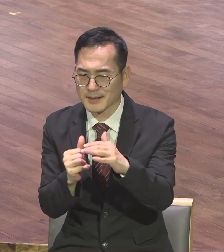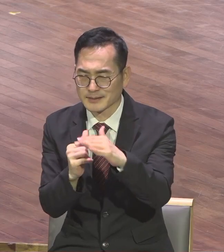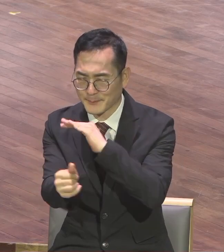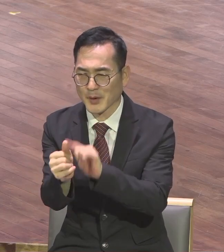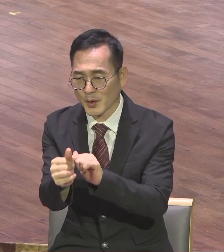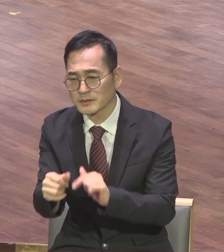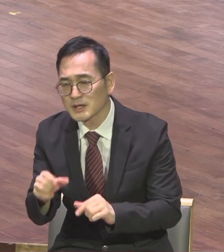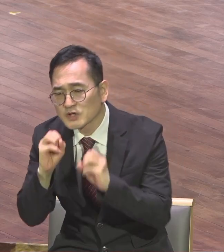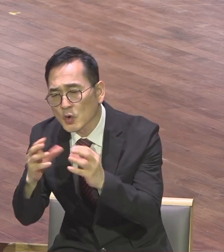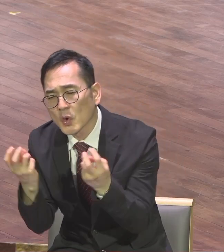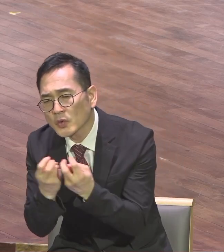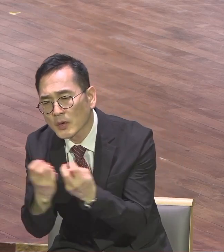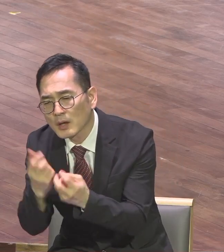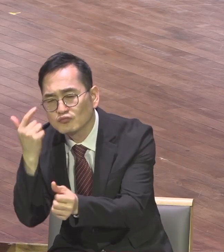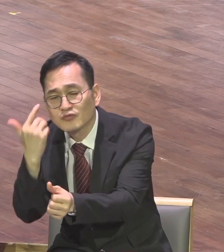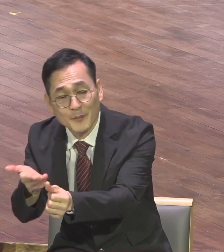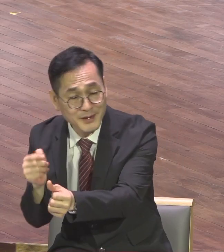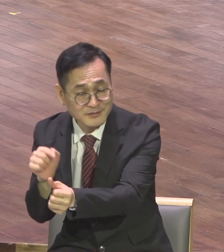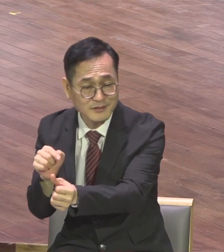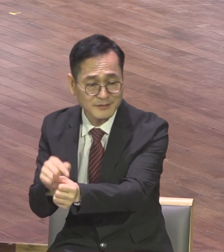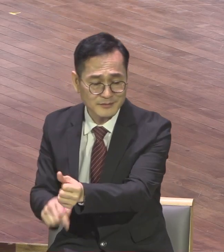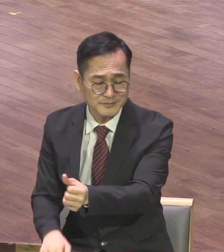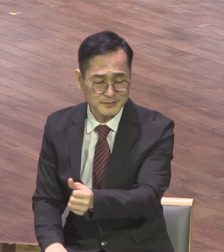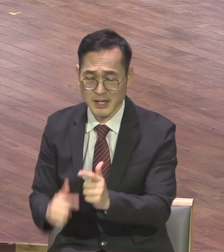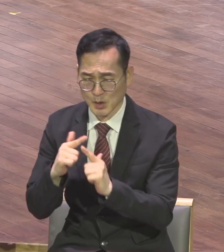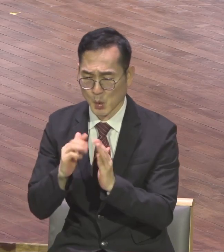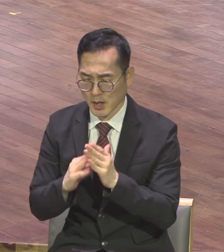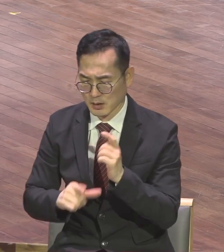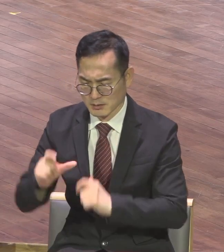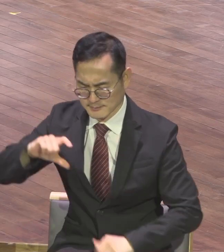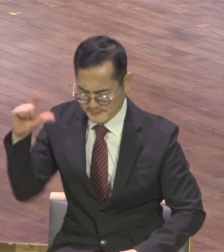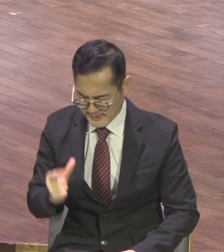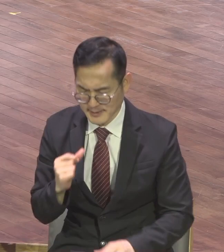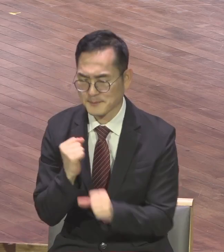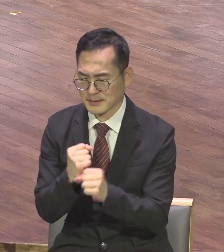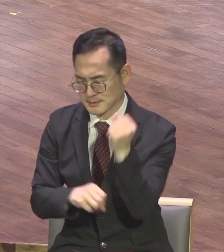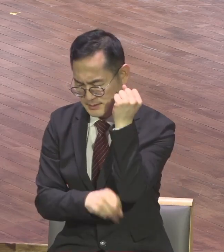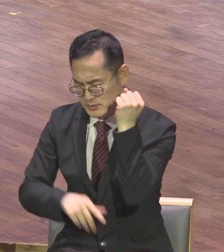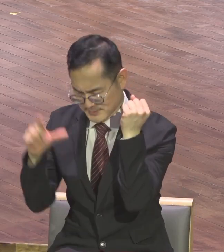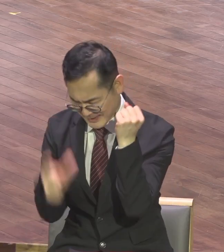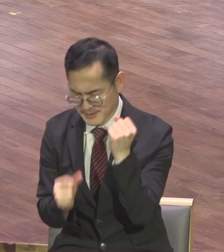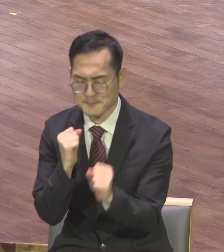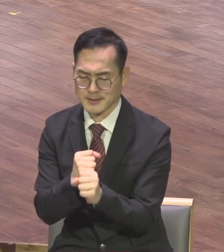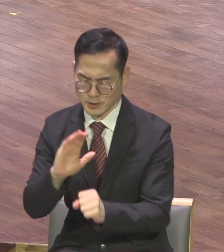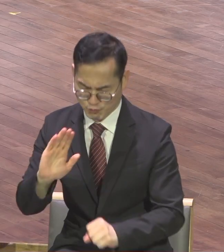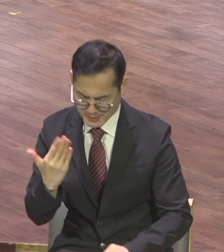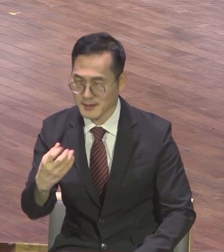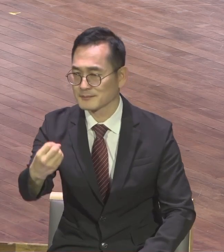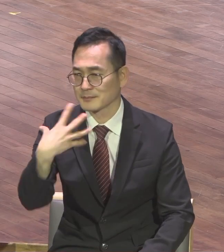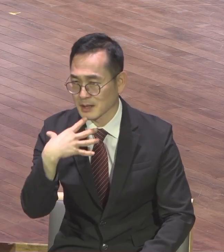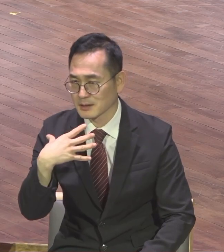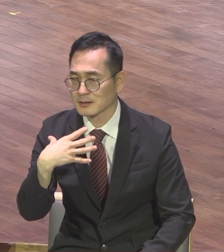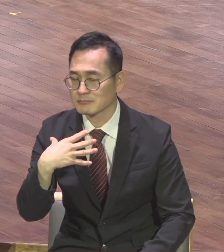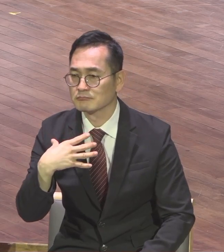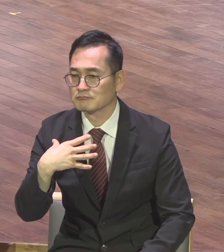선교 어디 가면 됩니까? 교회를 튼튼하게 베이스를 튼튼하게 하십시오. 그 위에 선교하십시오.